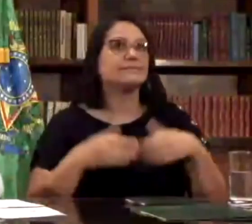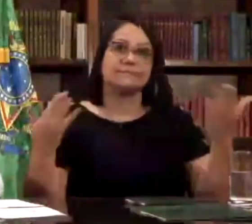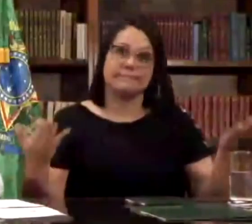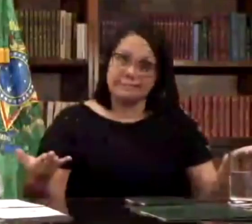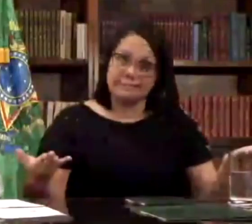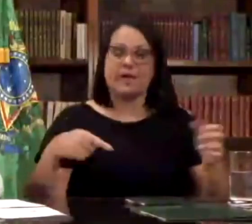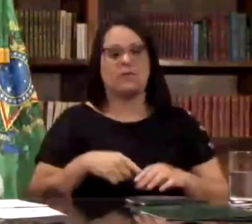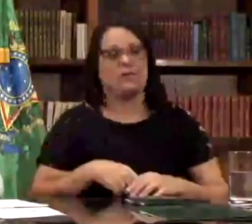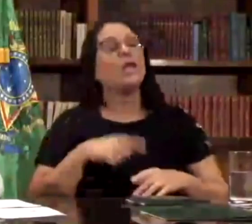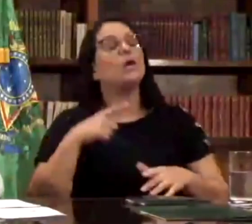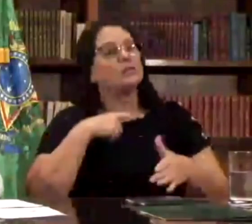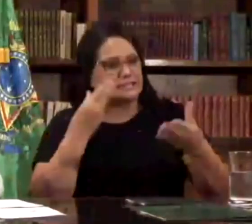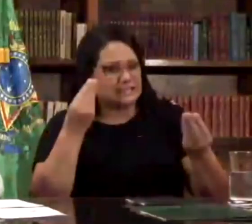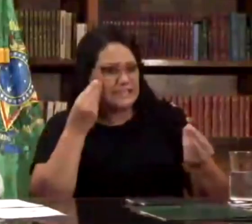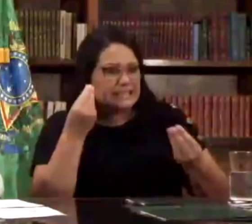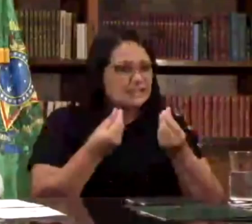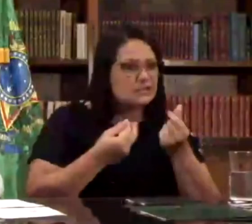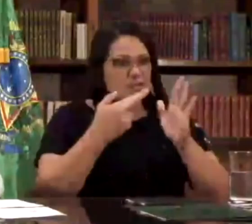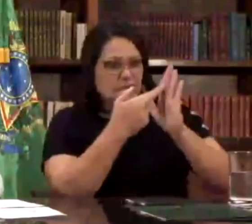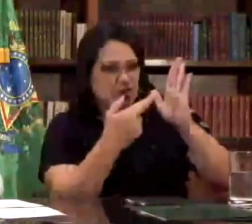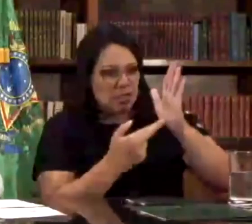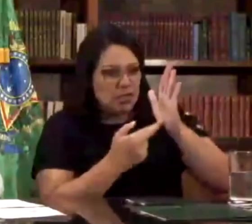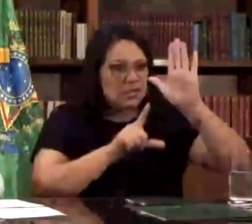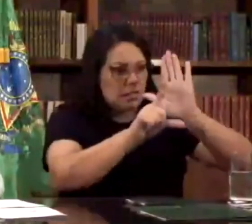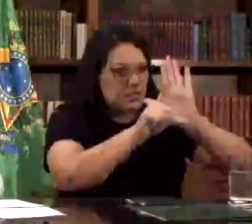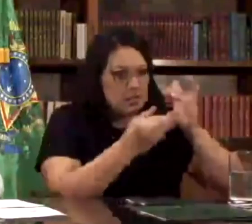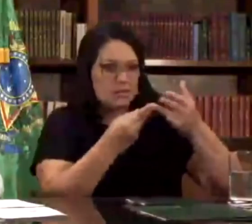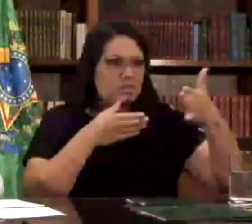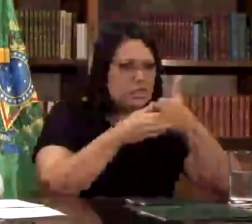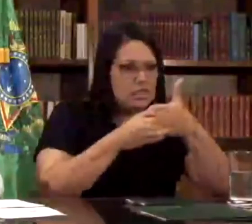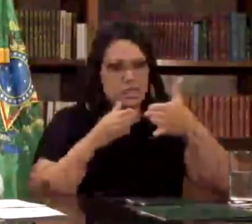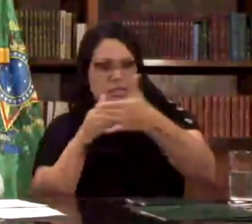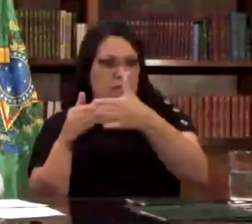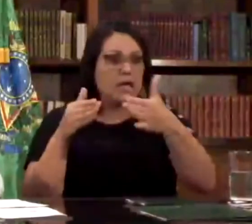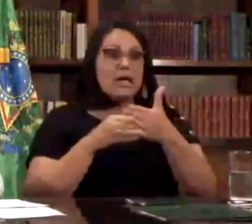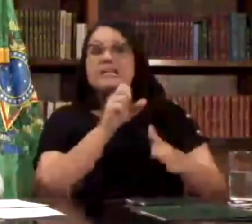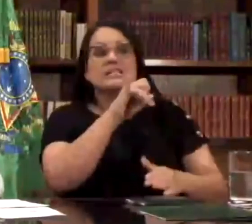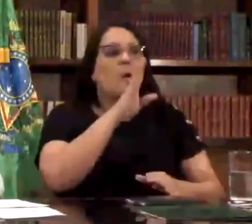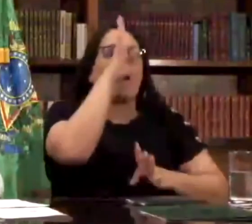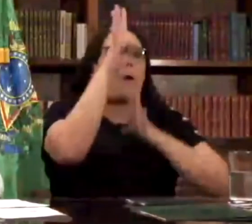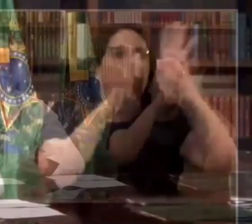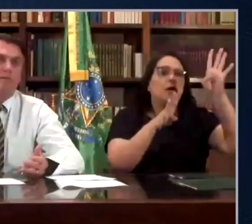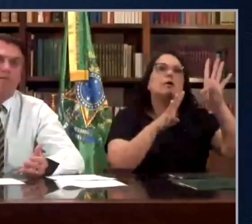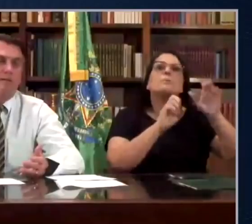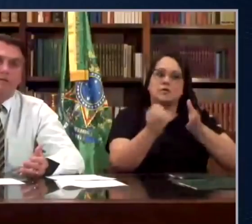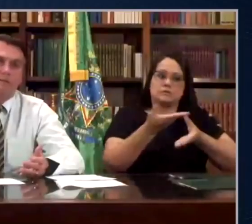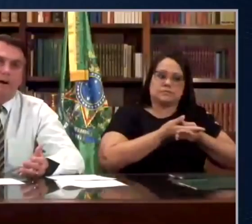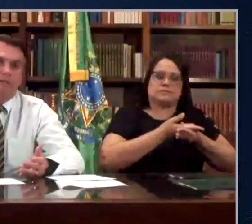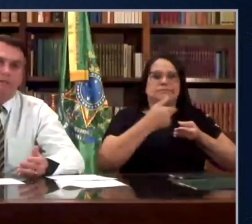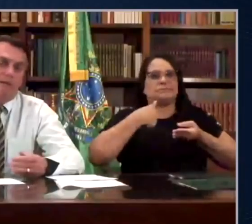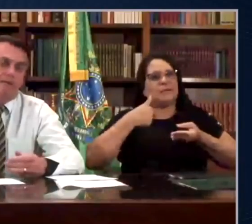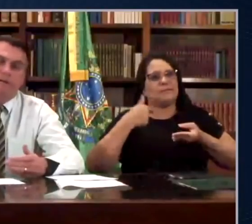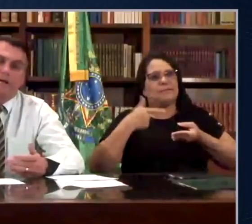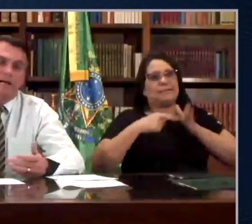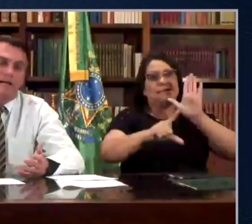série de regras. Se você ferir, você entra, por exemplo, na lei de responsabilidade fiscal. Então, isso é uma preocupação muito grande da